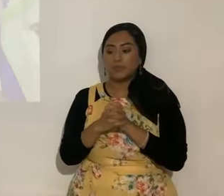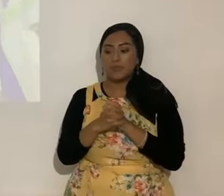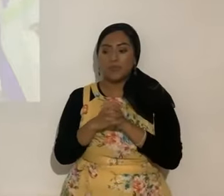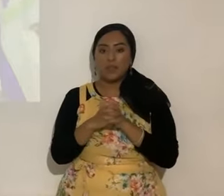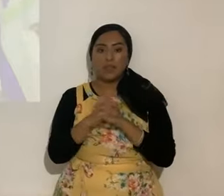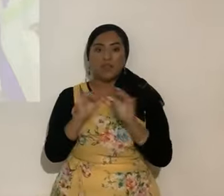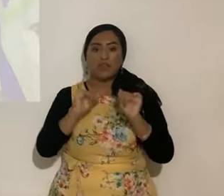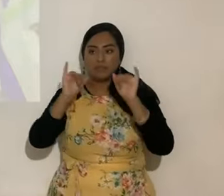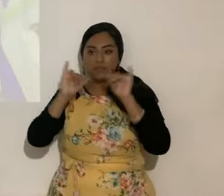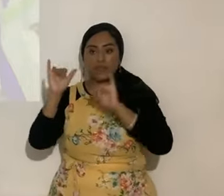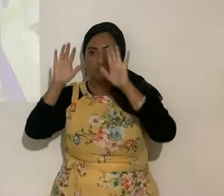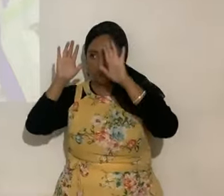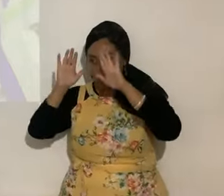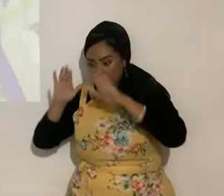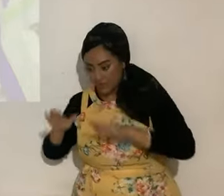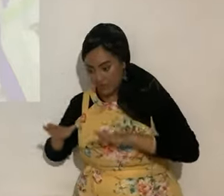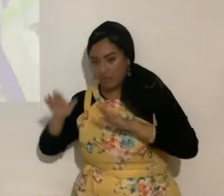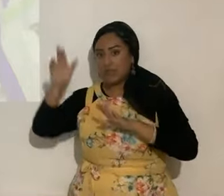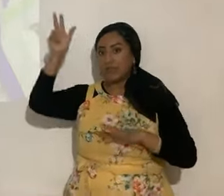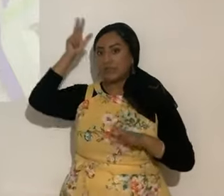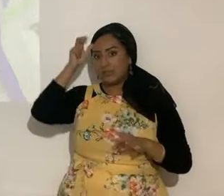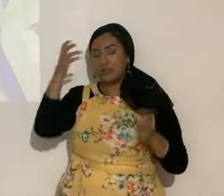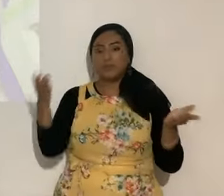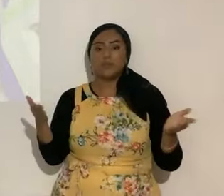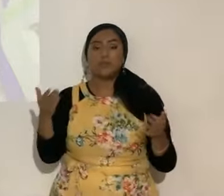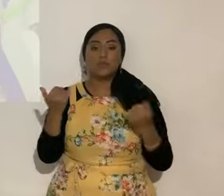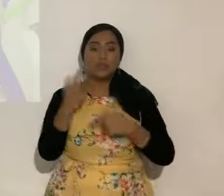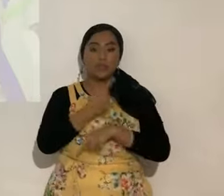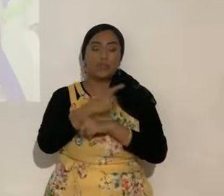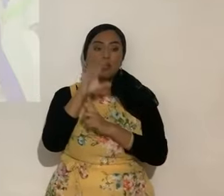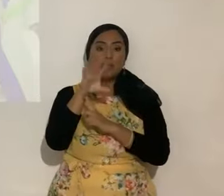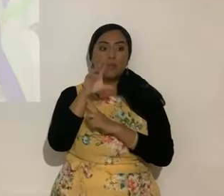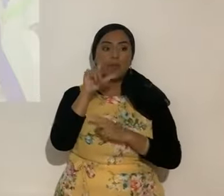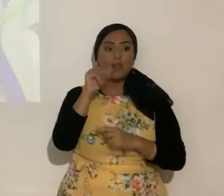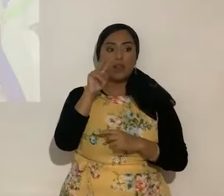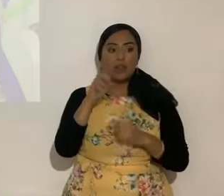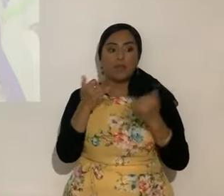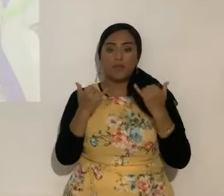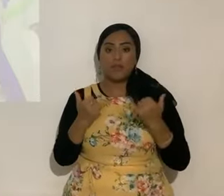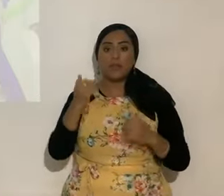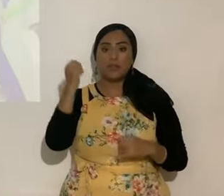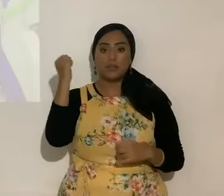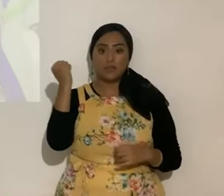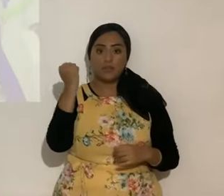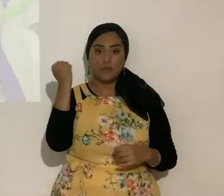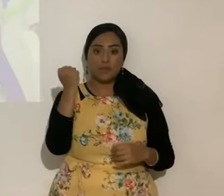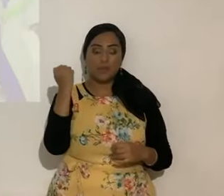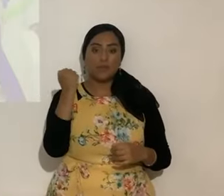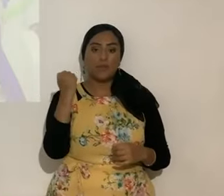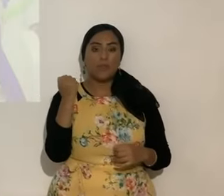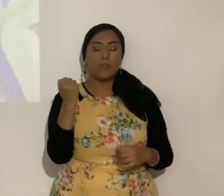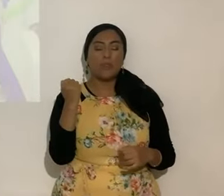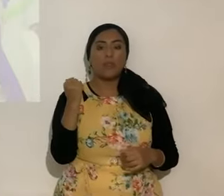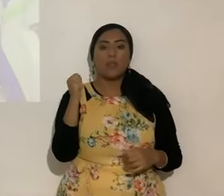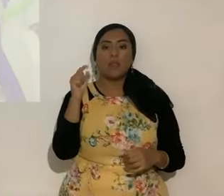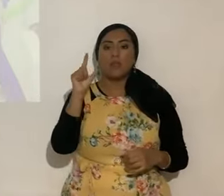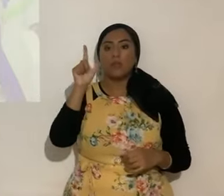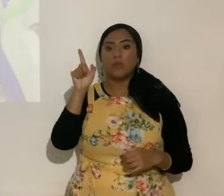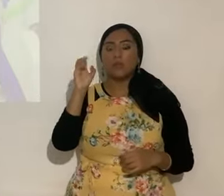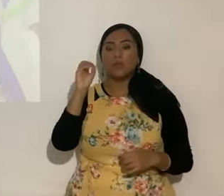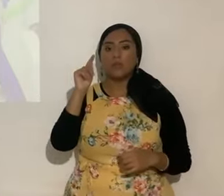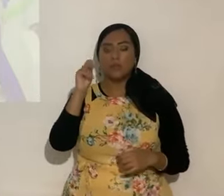culto al diablo. Yashua Mashiach reprenda eso. Estamos transmitiendo en vivo. Hoy es día sábado, es Shabbat, 21